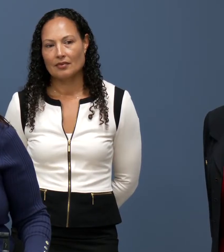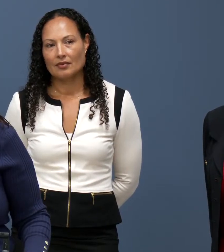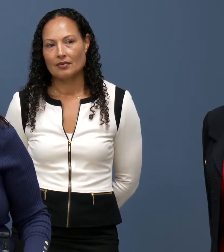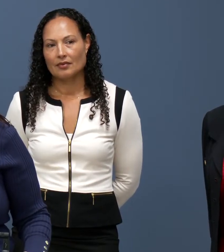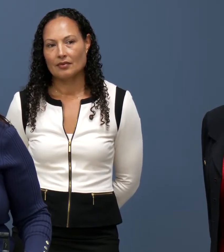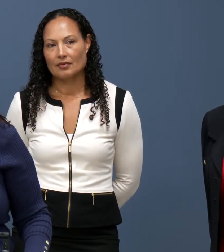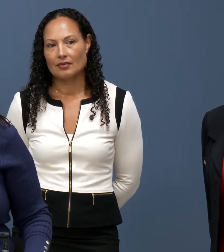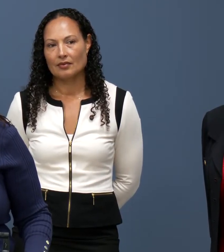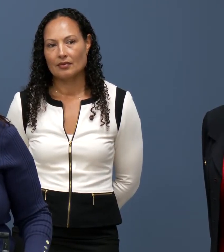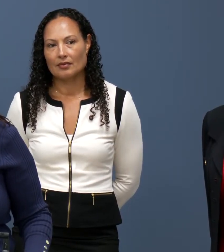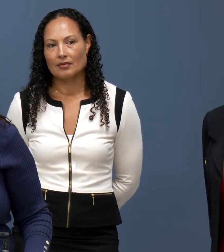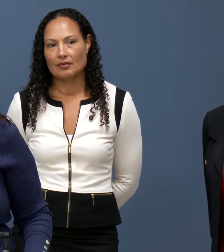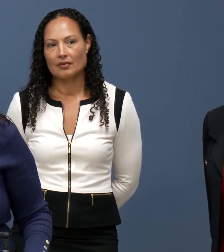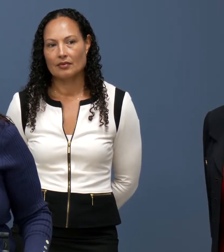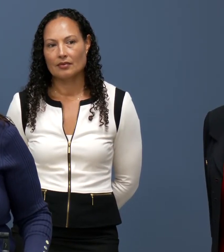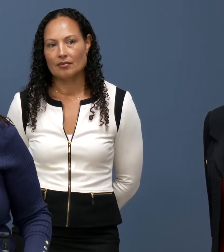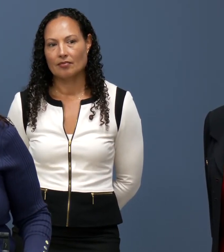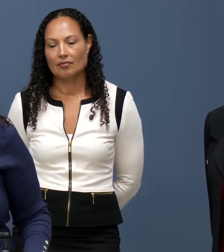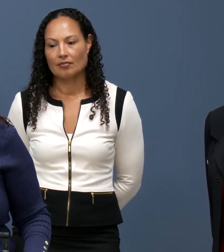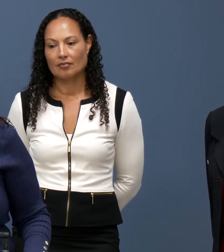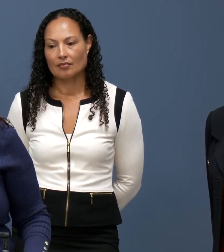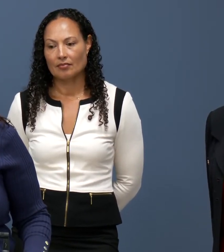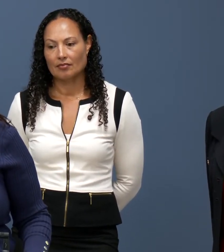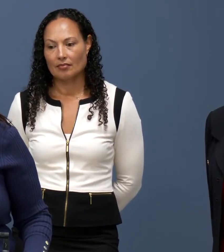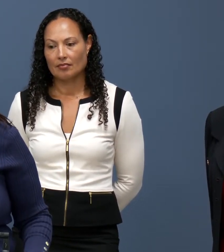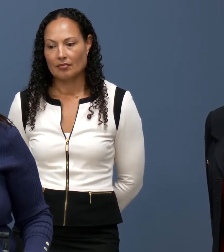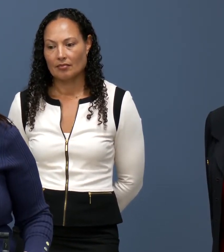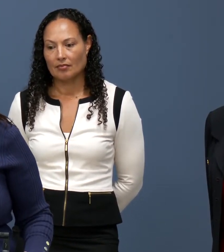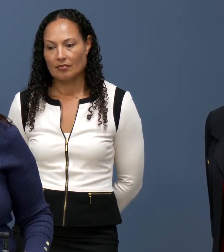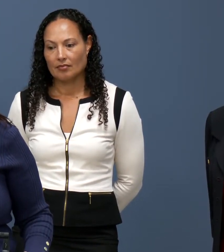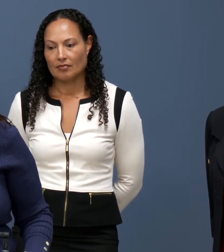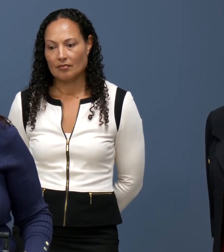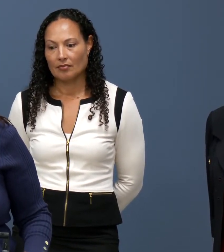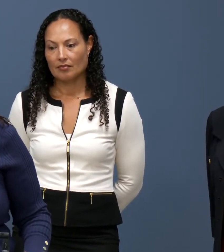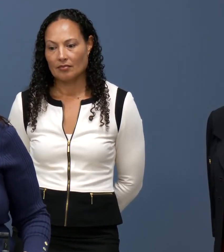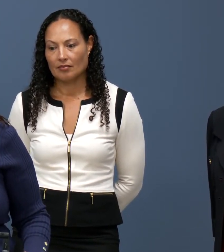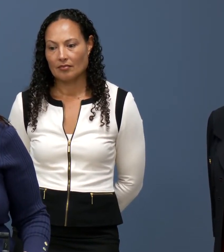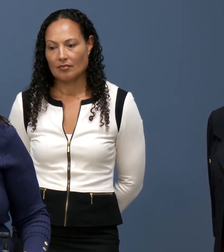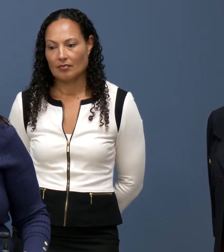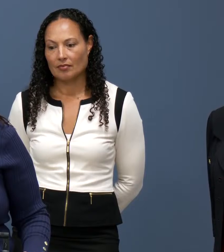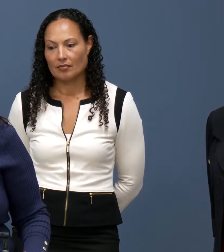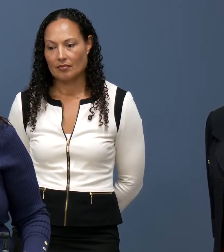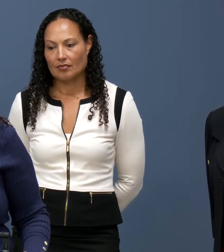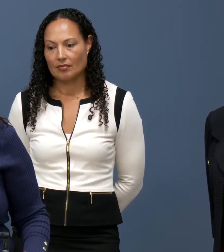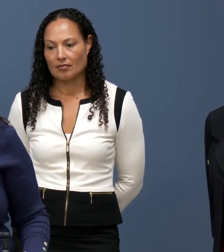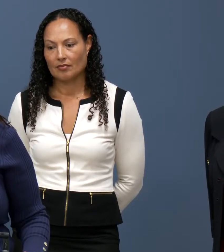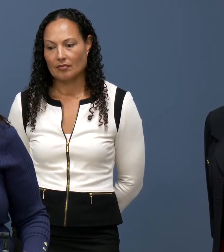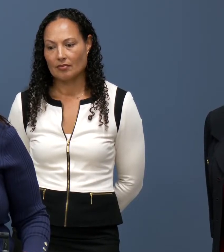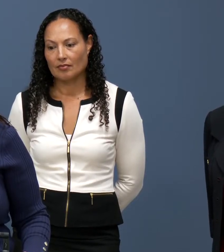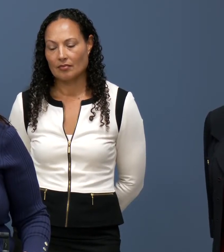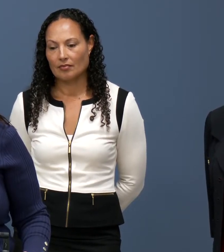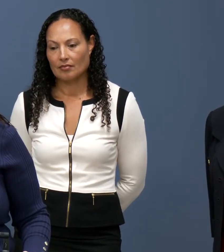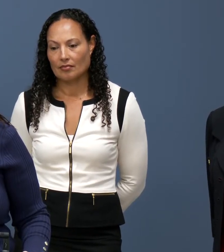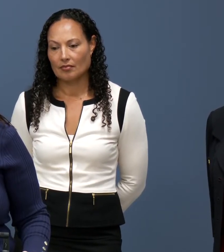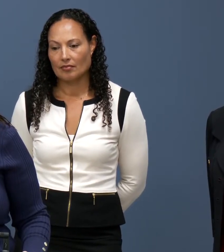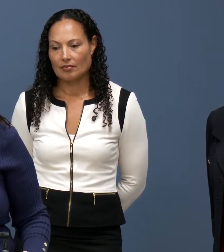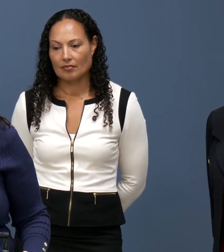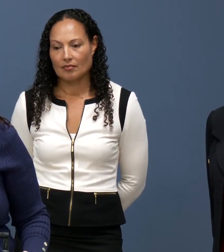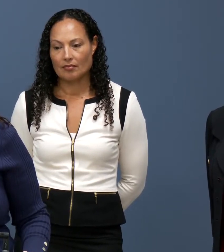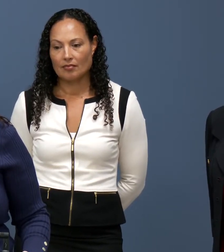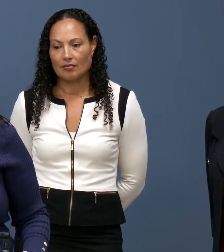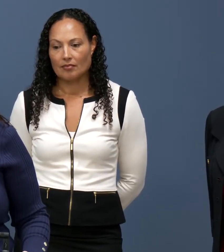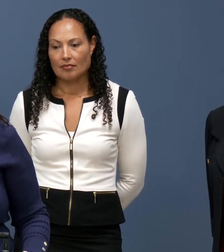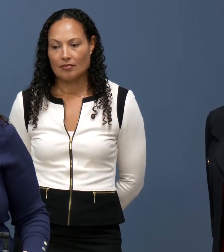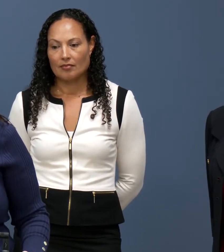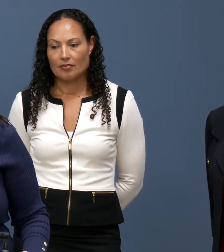largo plazo para que el trabajo no terminase con la emergencia. El equipo de la ciudad cumplió con todos los objetivos a corto